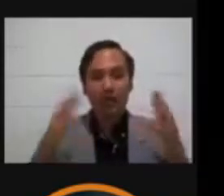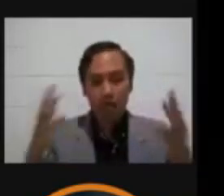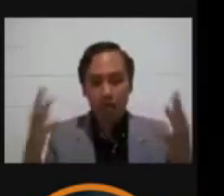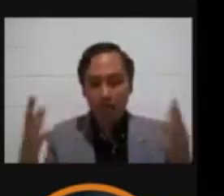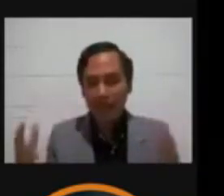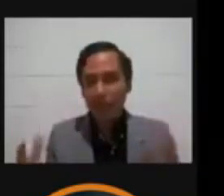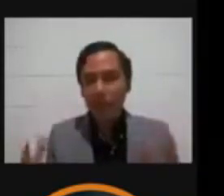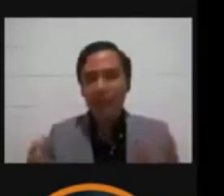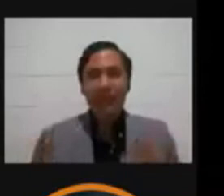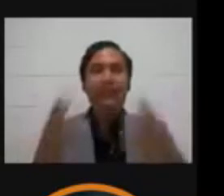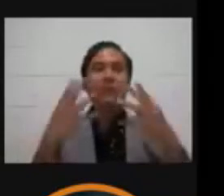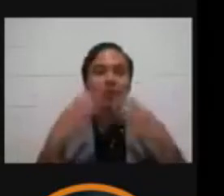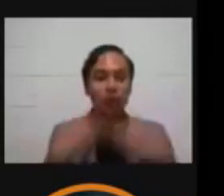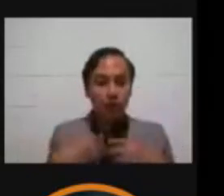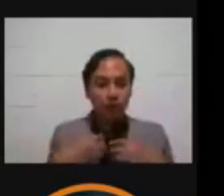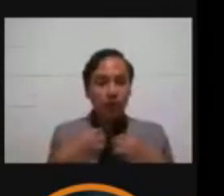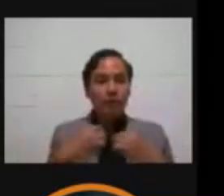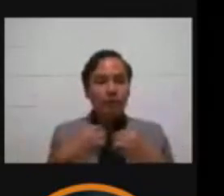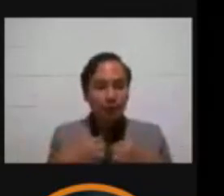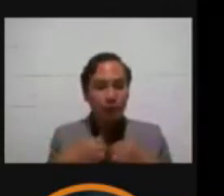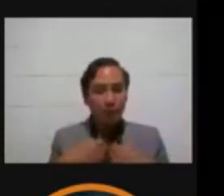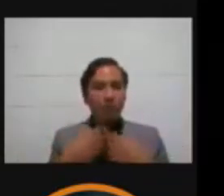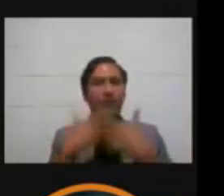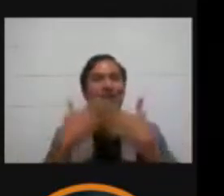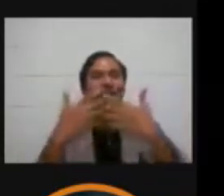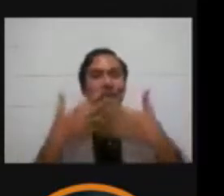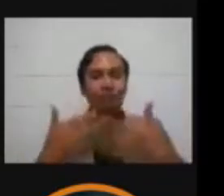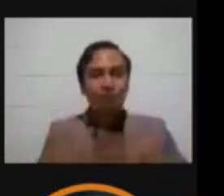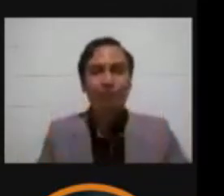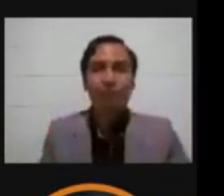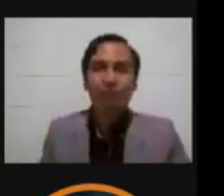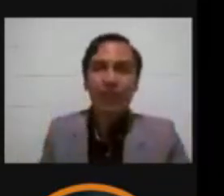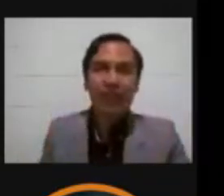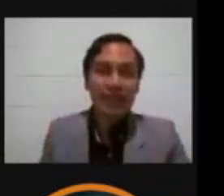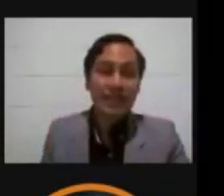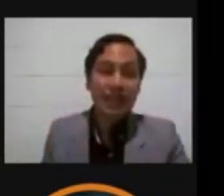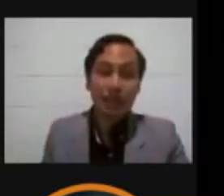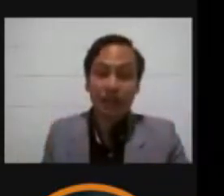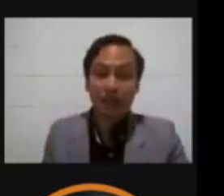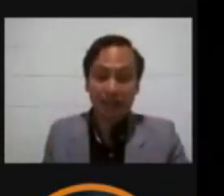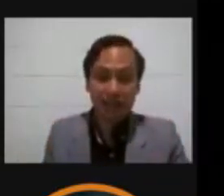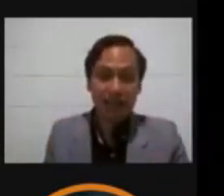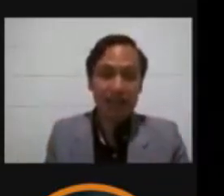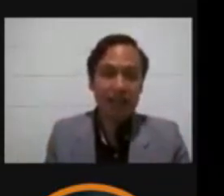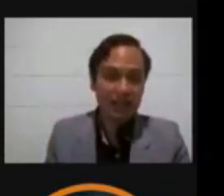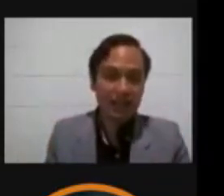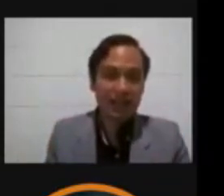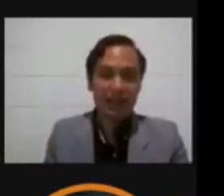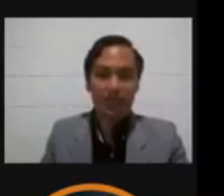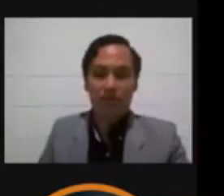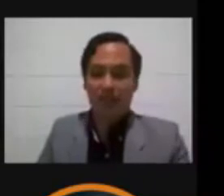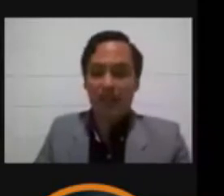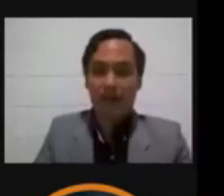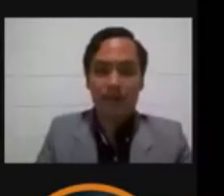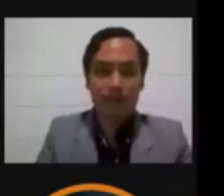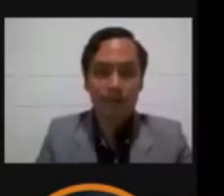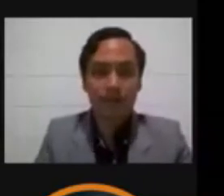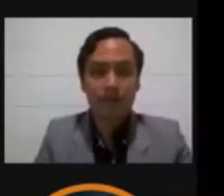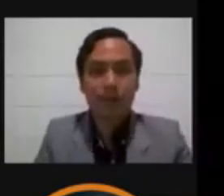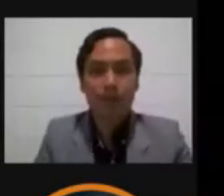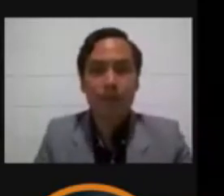de salud o seamos médicos, y también nosotros podemos ir haciendo diferente esta